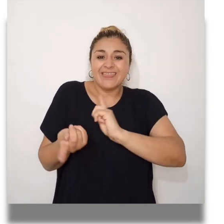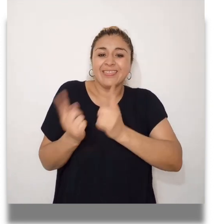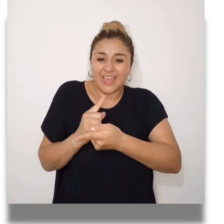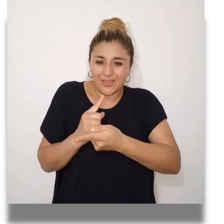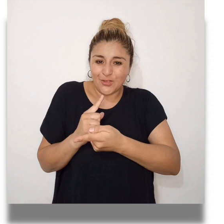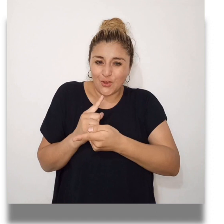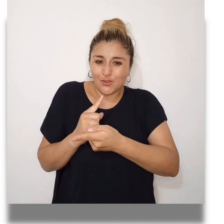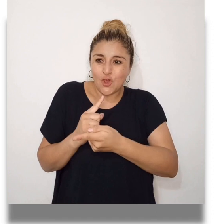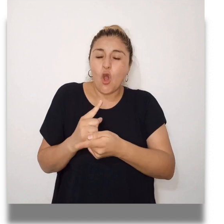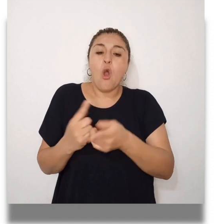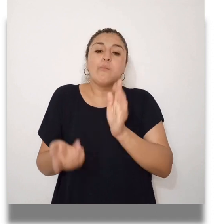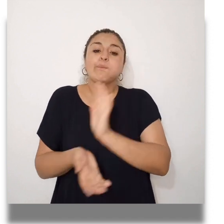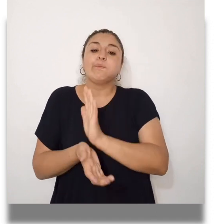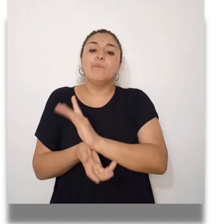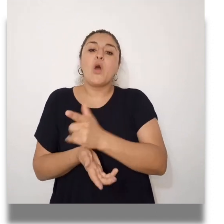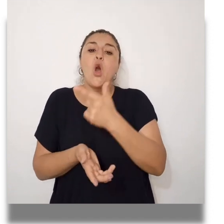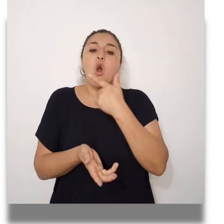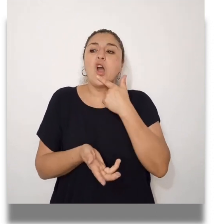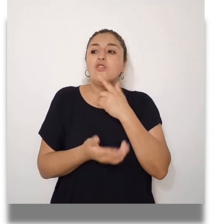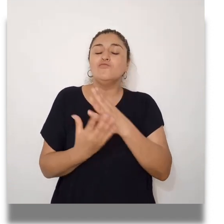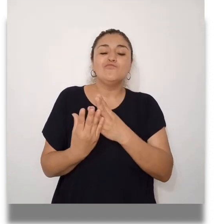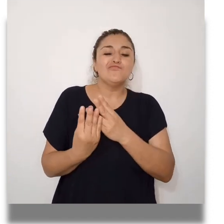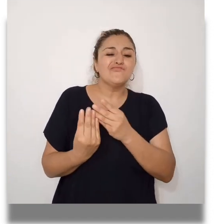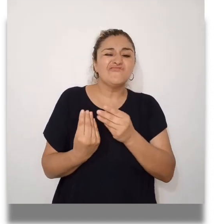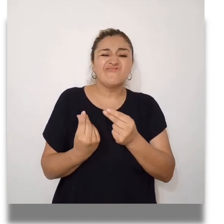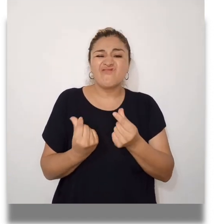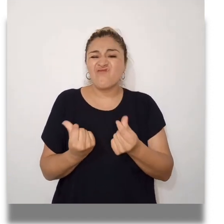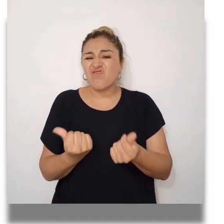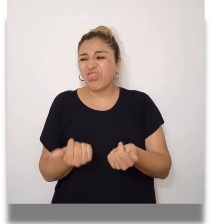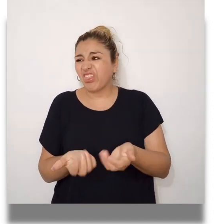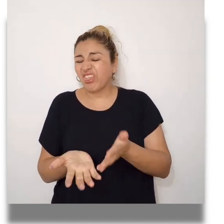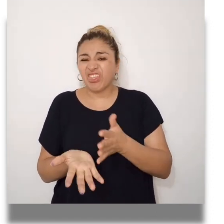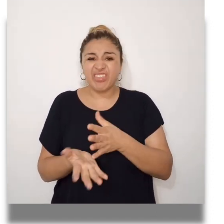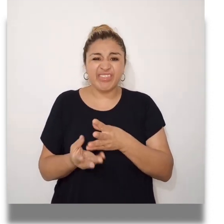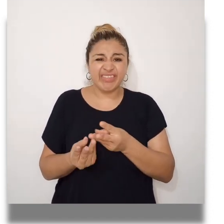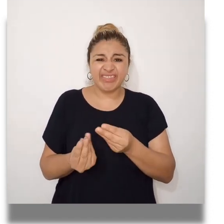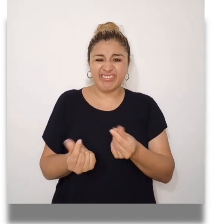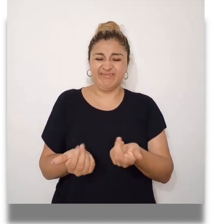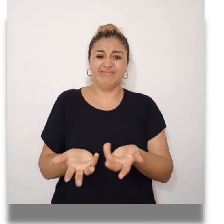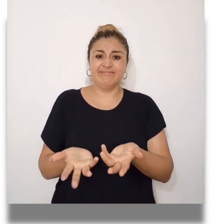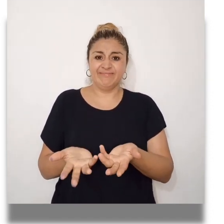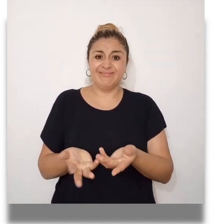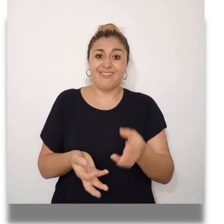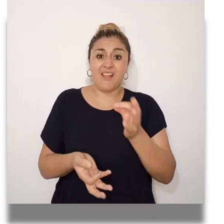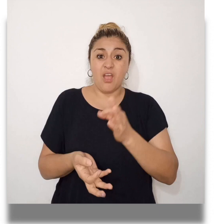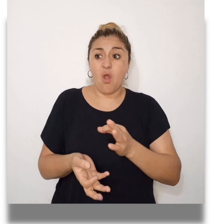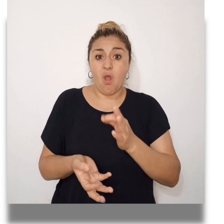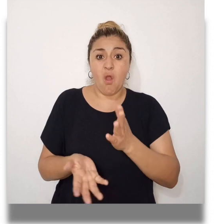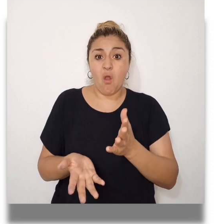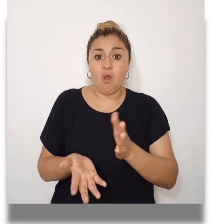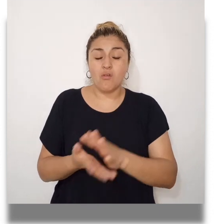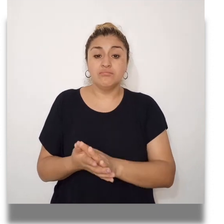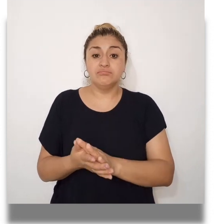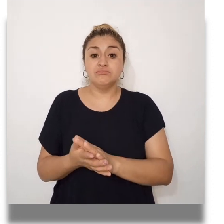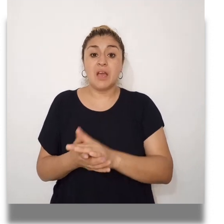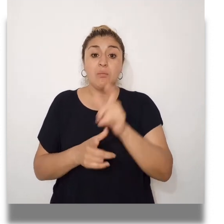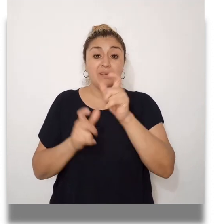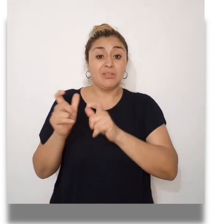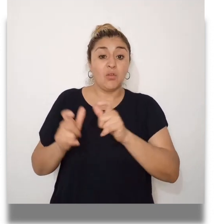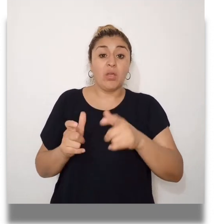palabra simplicidad. Ou les personnes simples. O utiliza las palabras personas